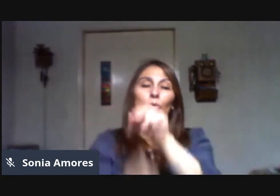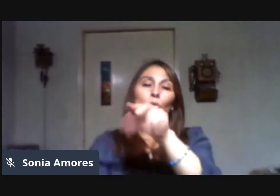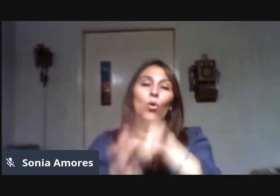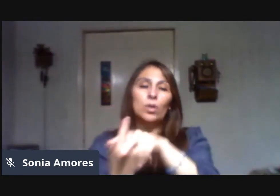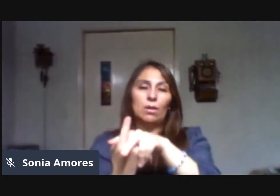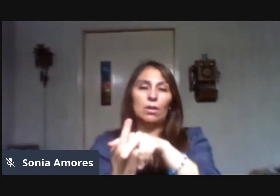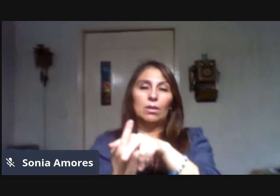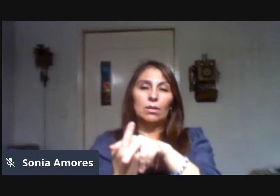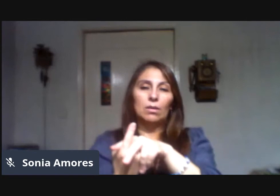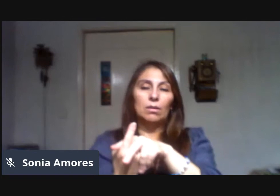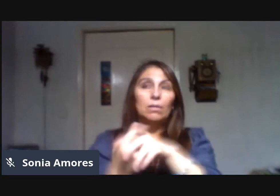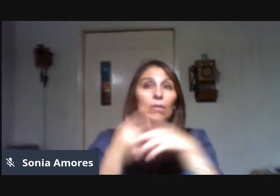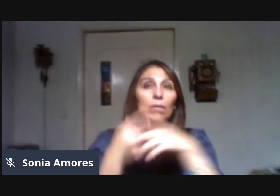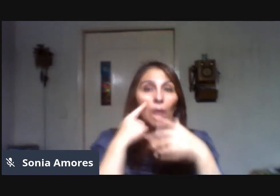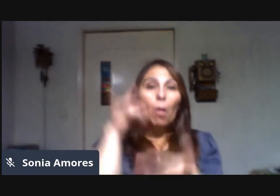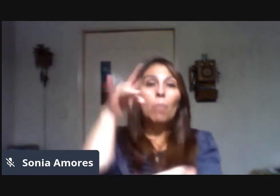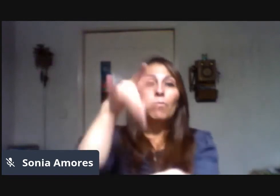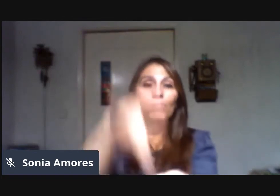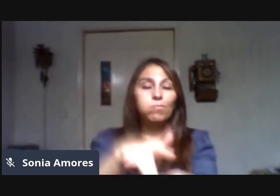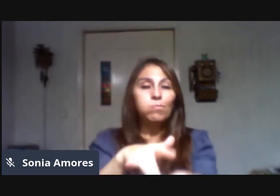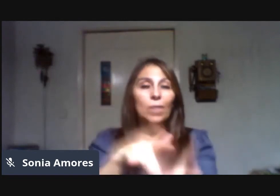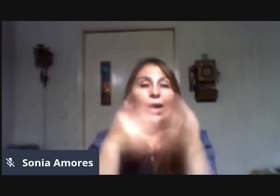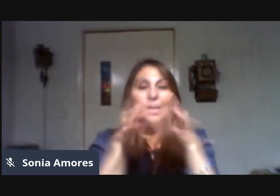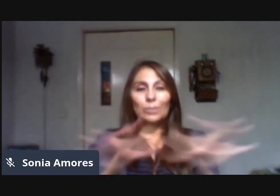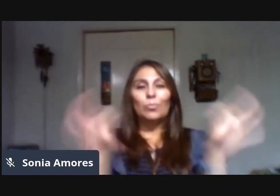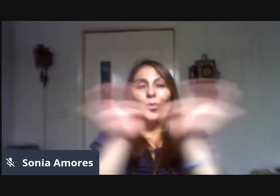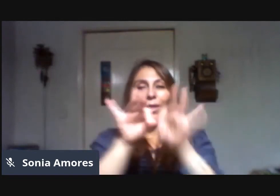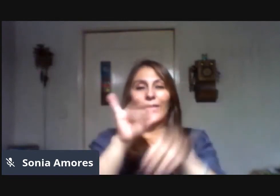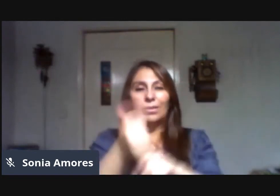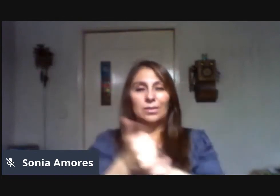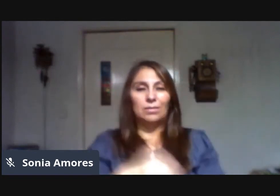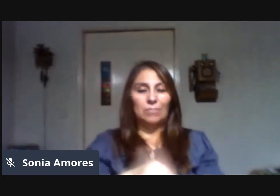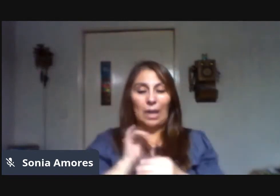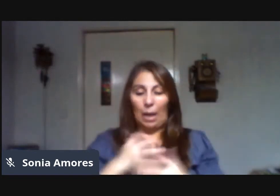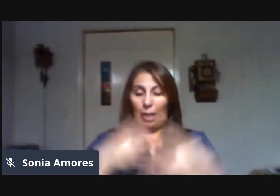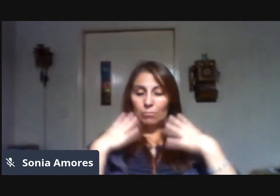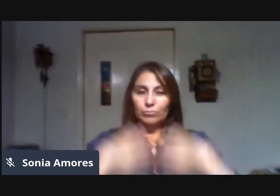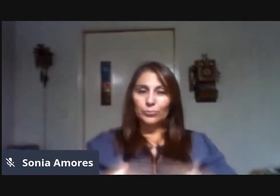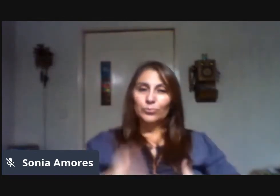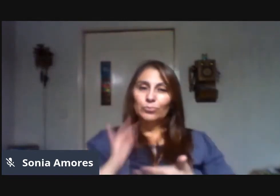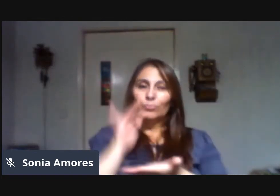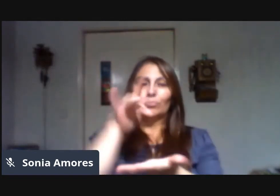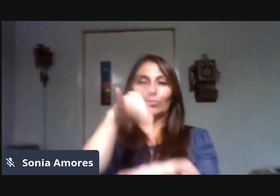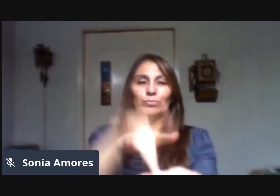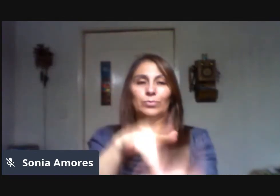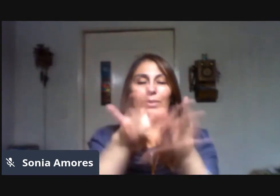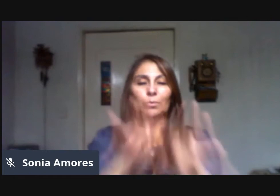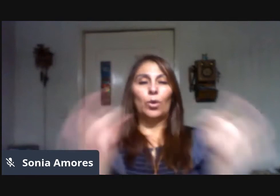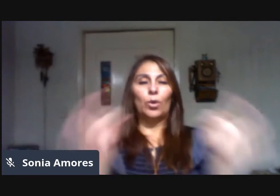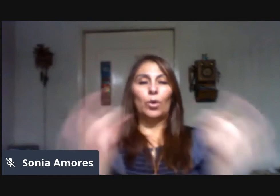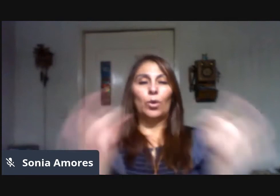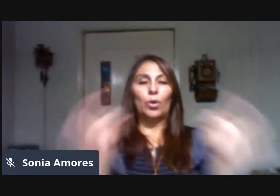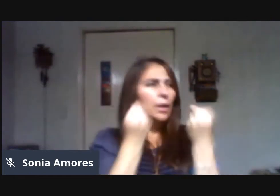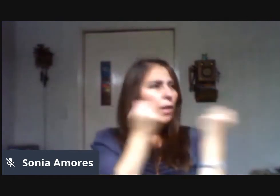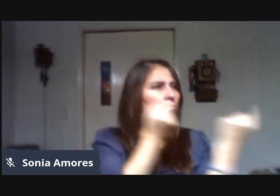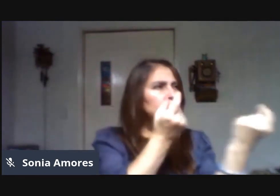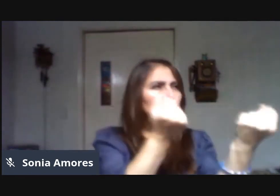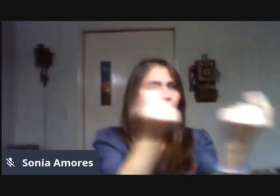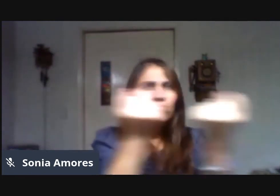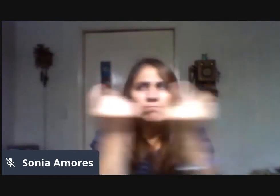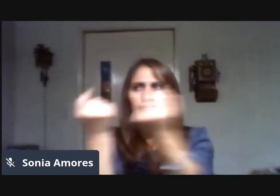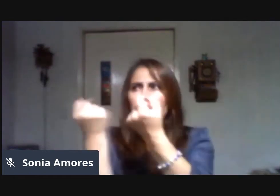sentido, donde la presencia del cuerpo es definitiva para comprendernos aun cuando estemos en